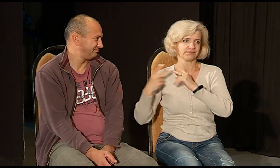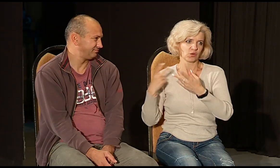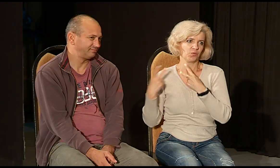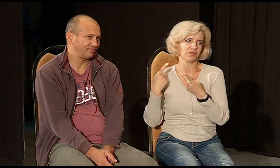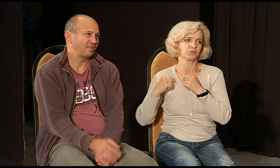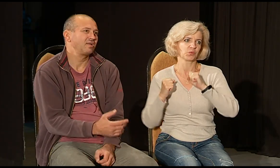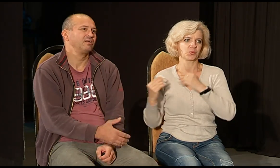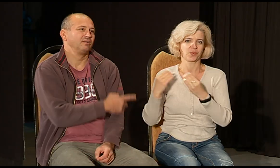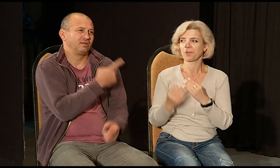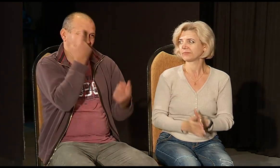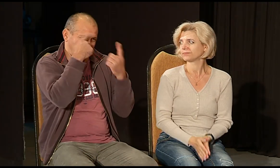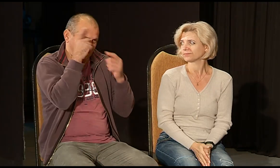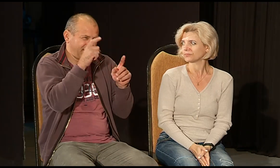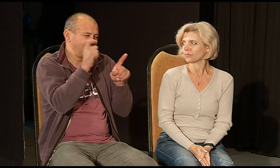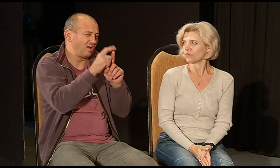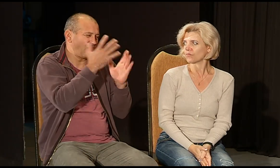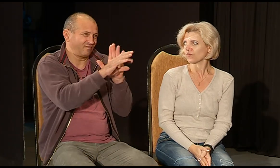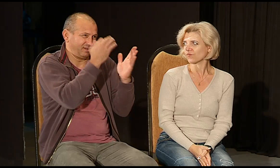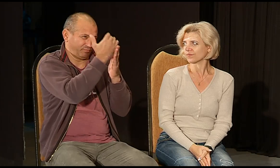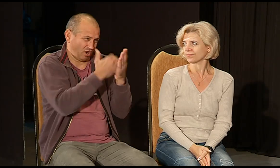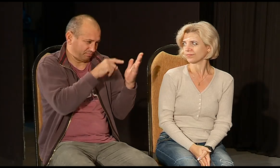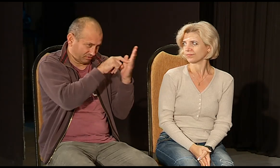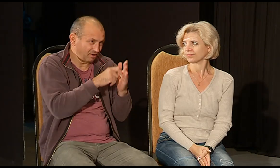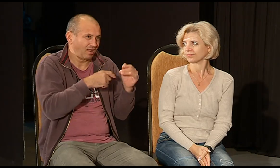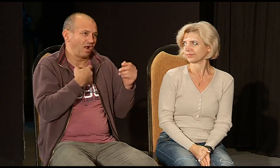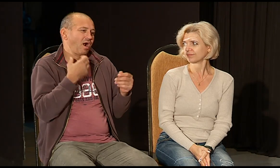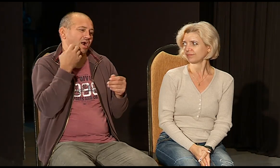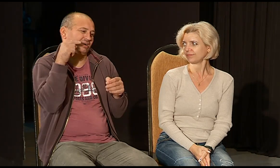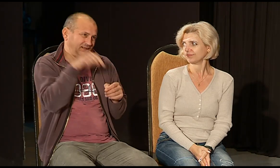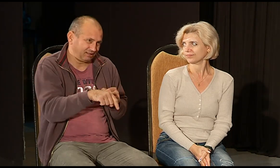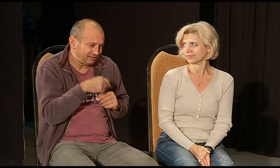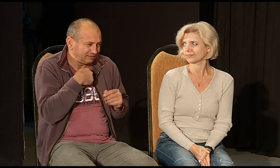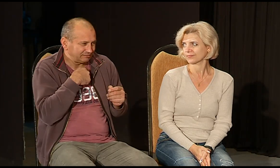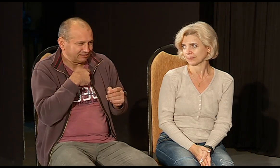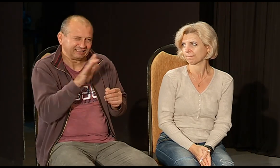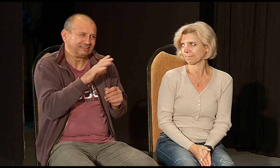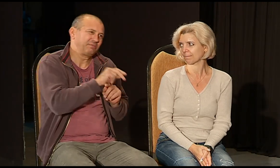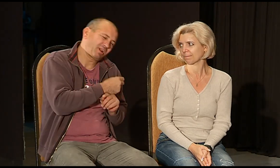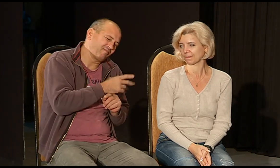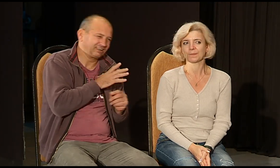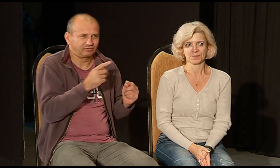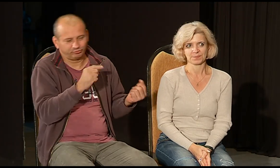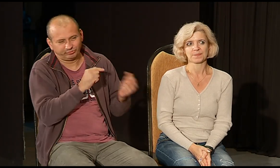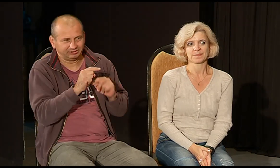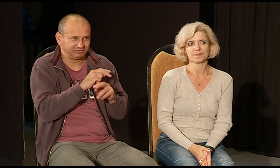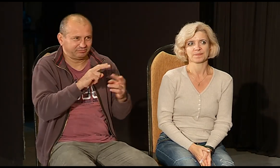Eu vin, la dânsa scenetă este pregătită, gata, dar eu deja mai adaug și eu ceva, sugestii de amele, ideile de amele și la